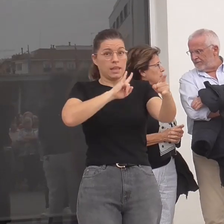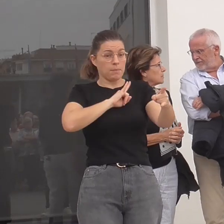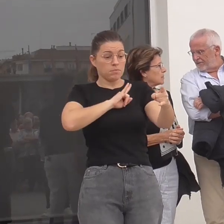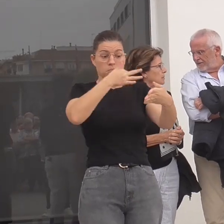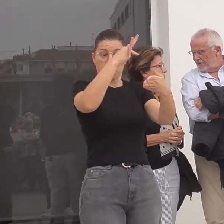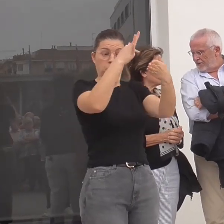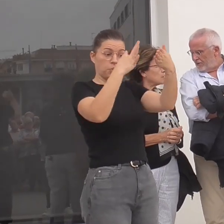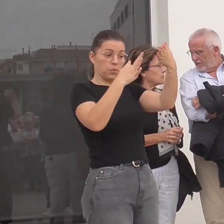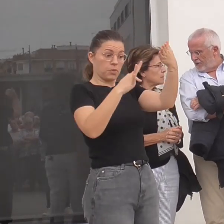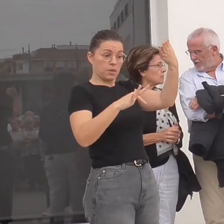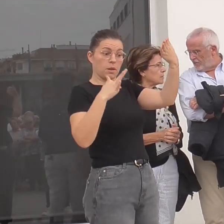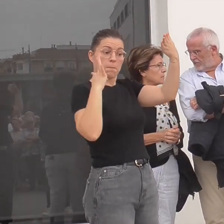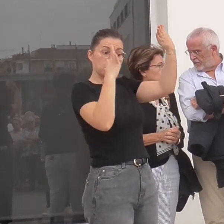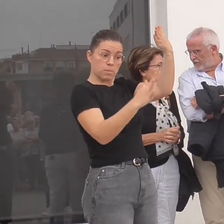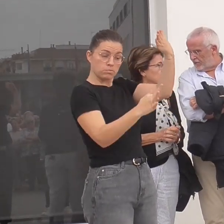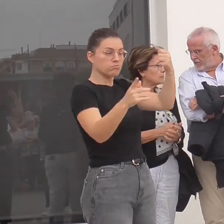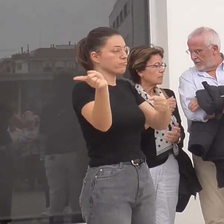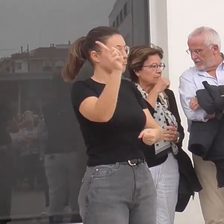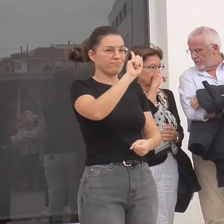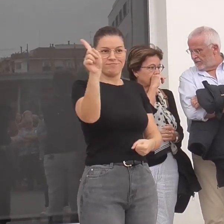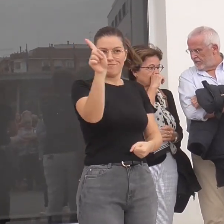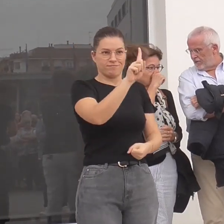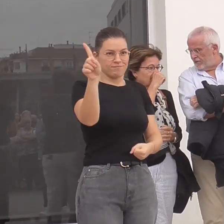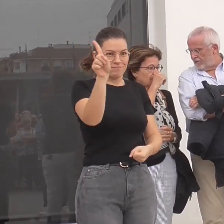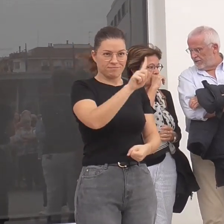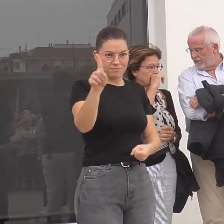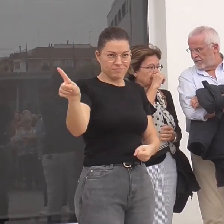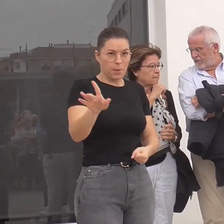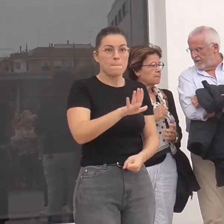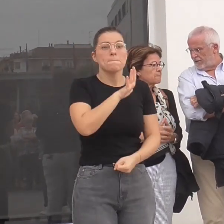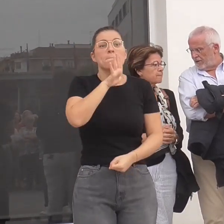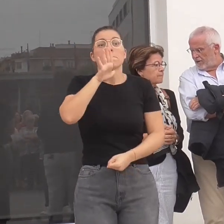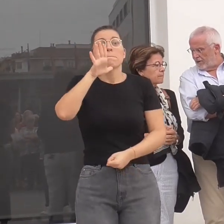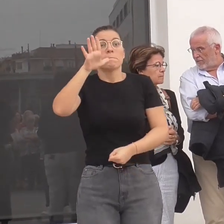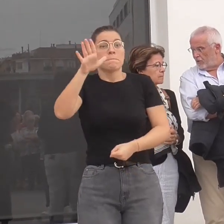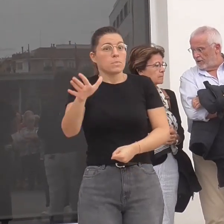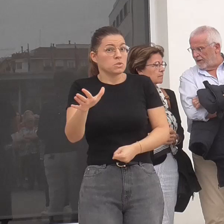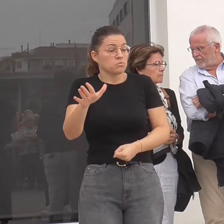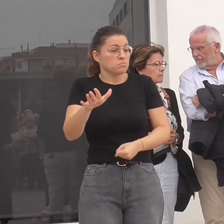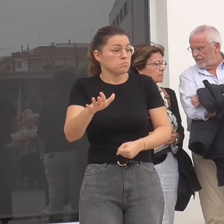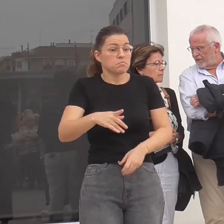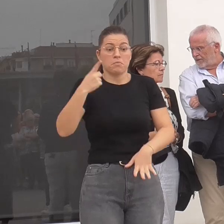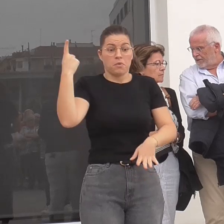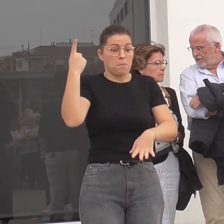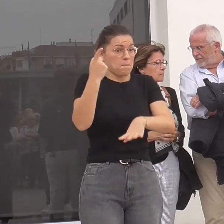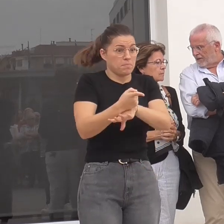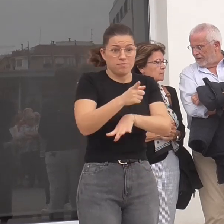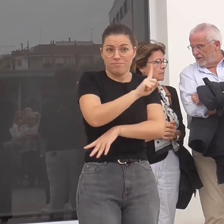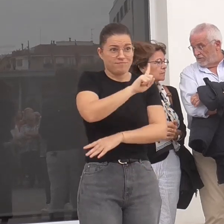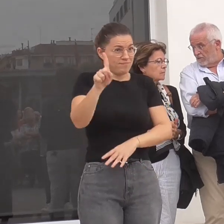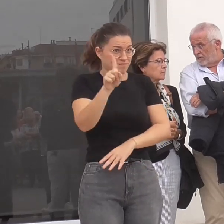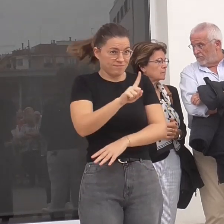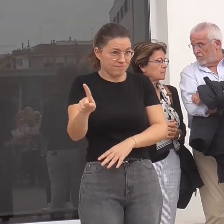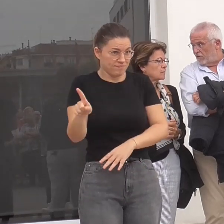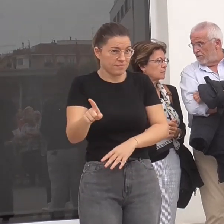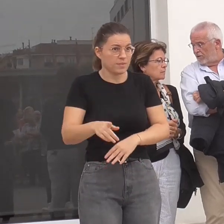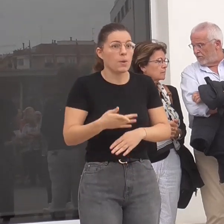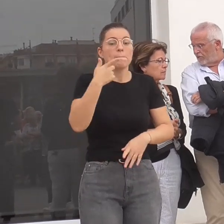no están en lista de espera. Por tanto, no hay que consentir que eso ocurra. O sea, no se puede ir